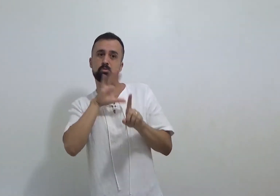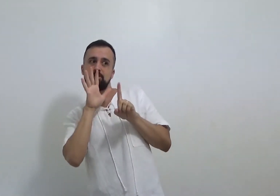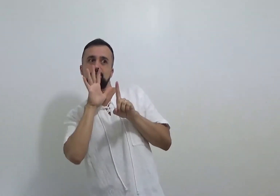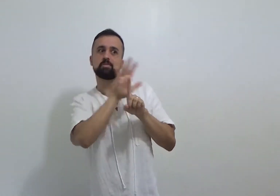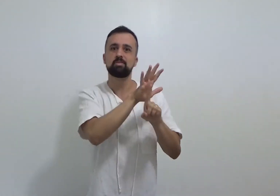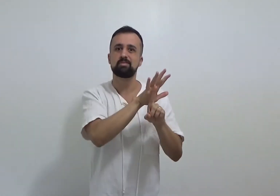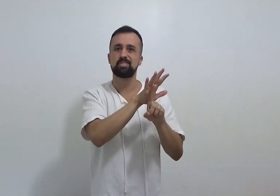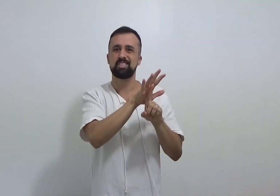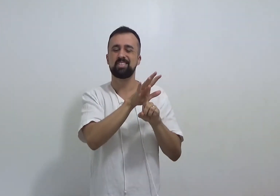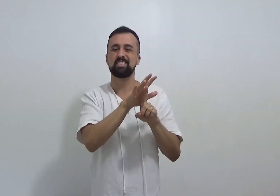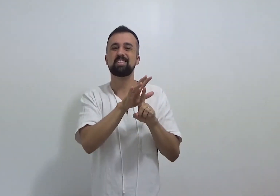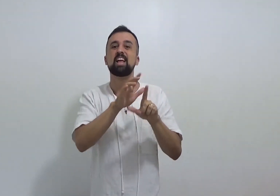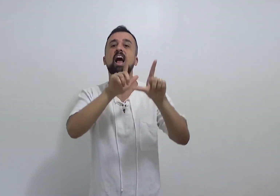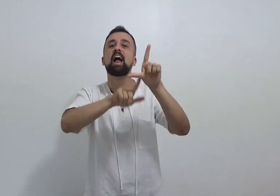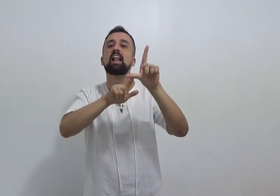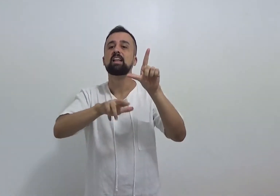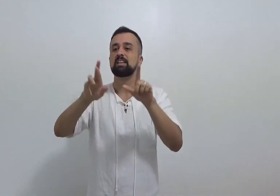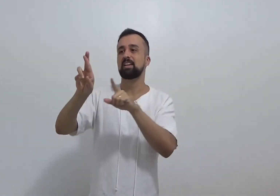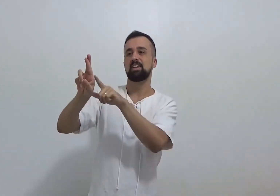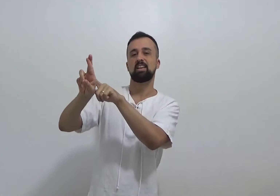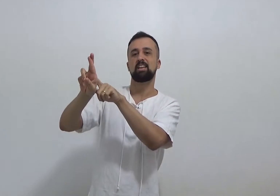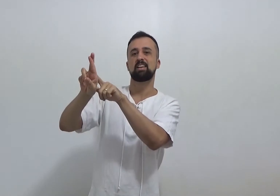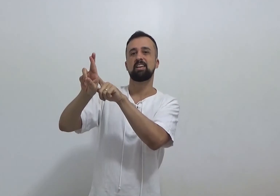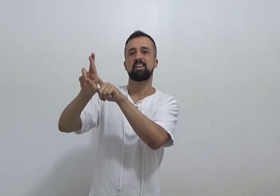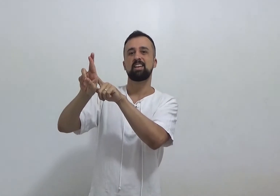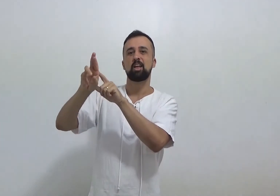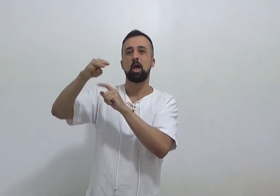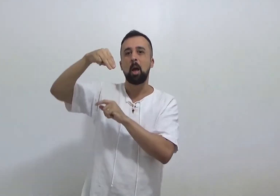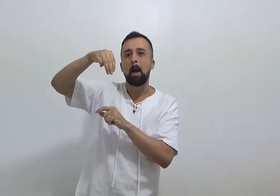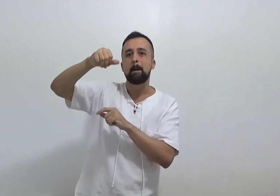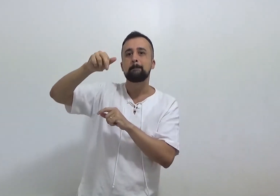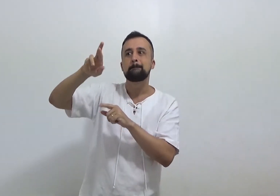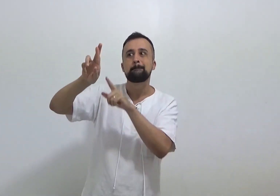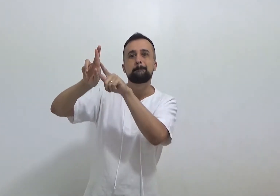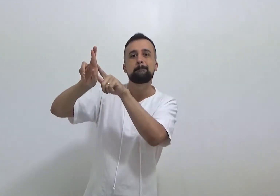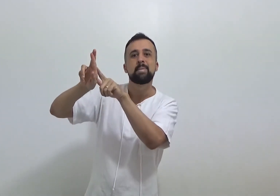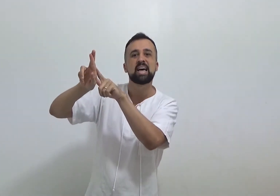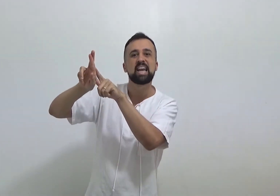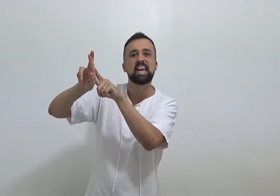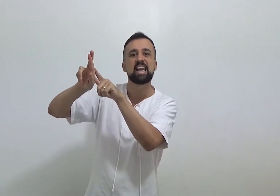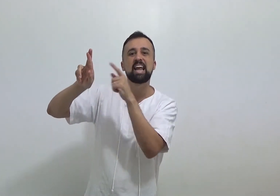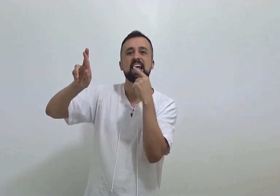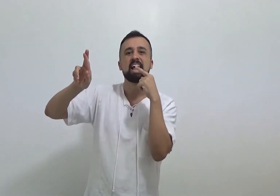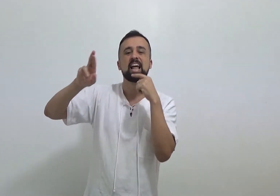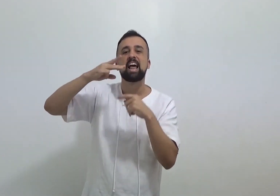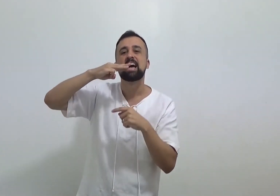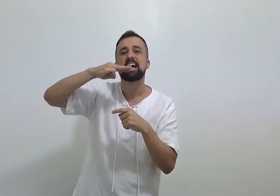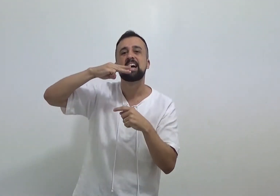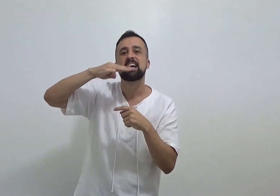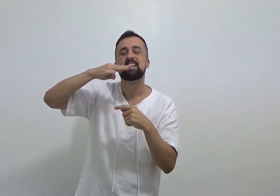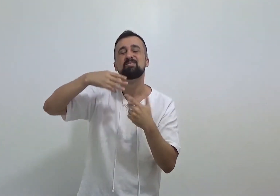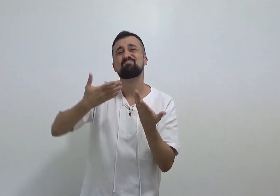O movimento dos dedos representava a influência do português. A letra